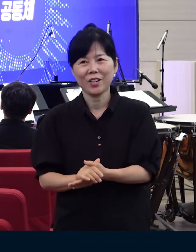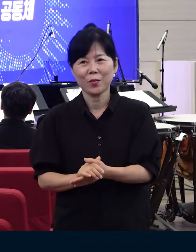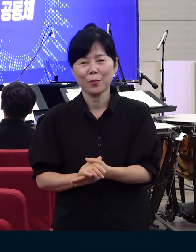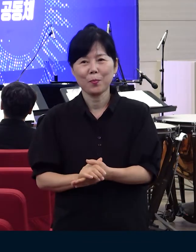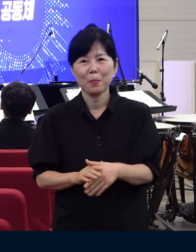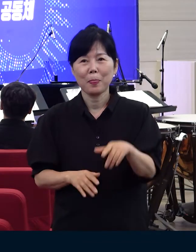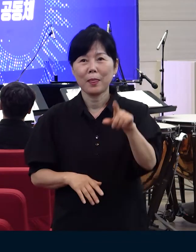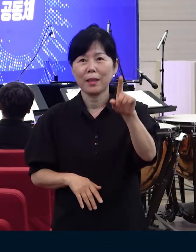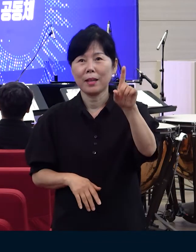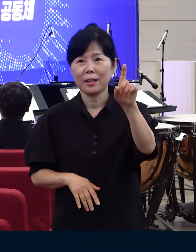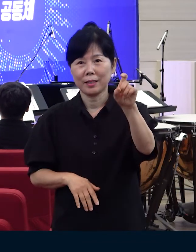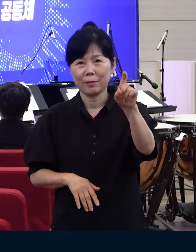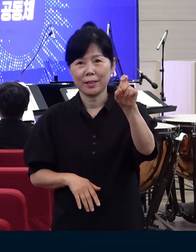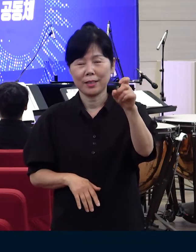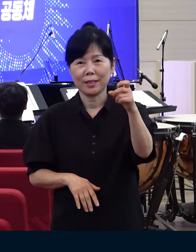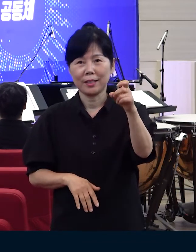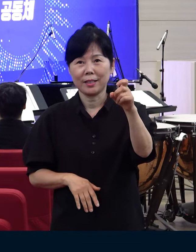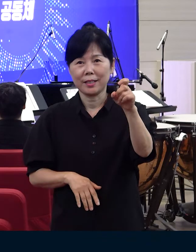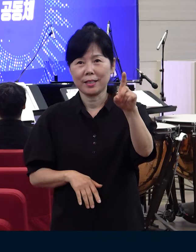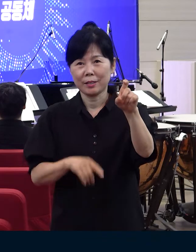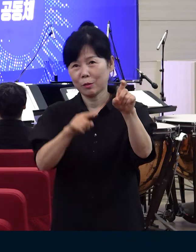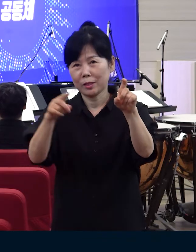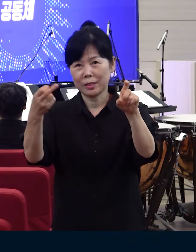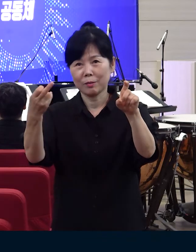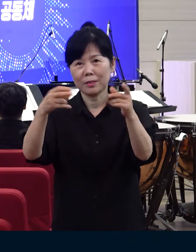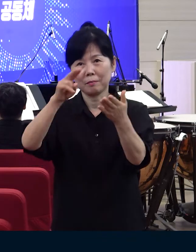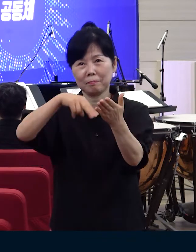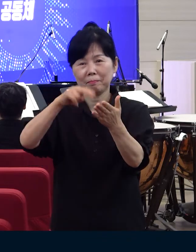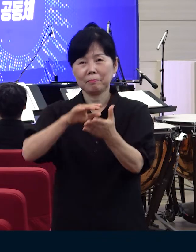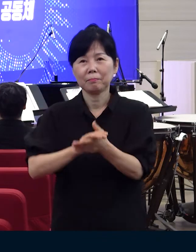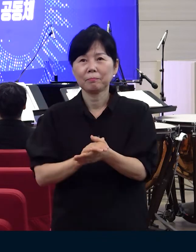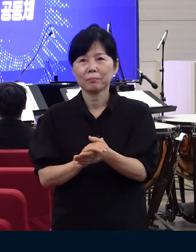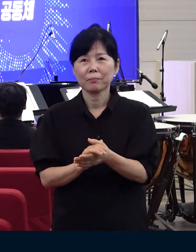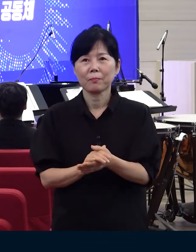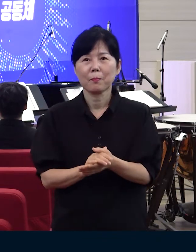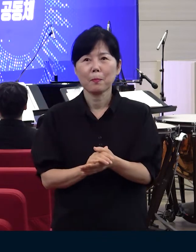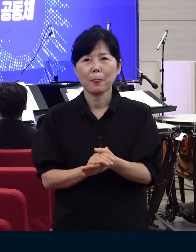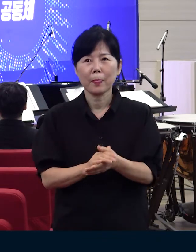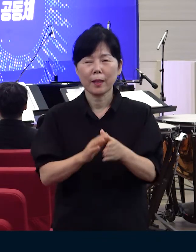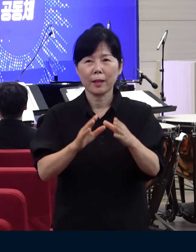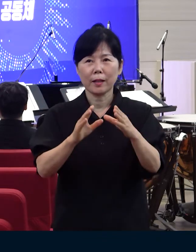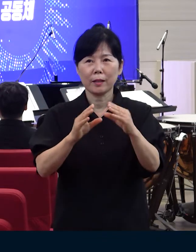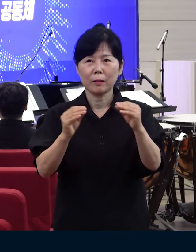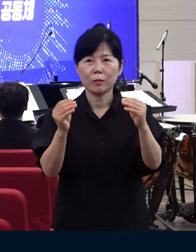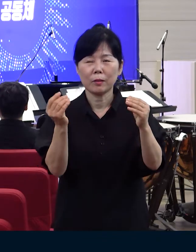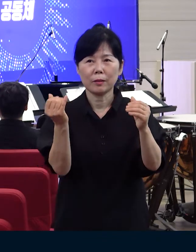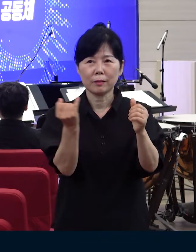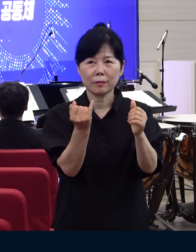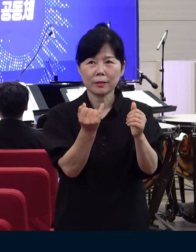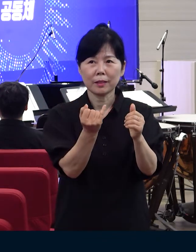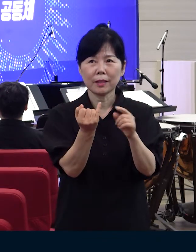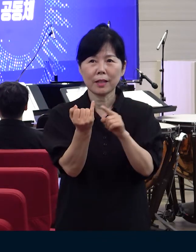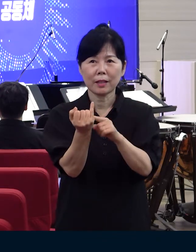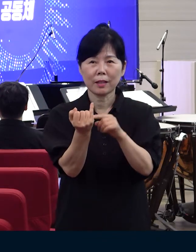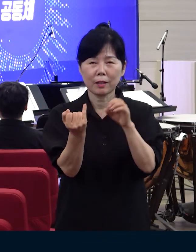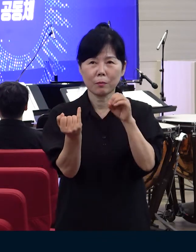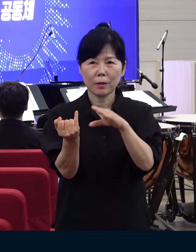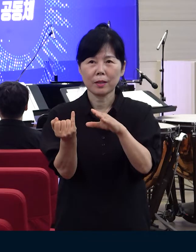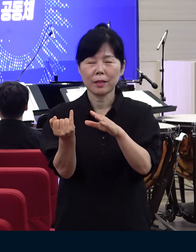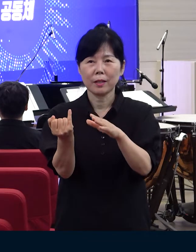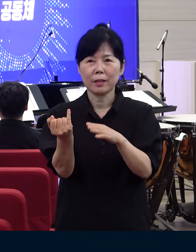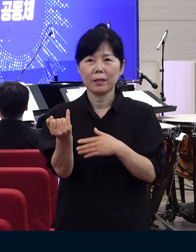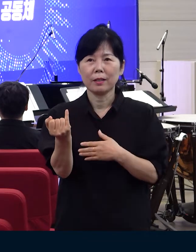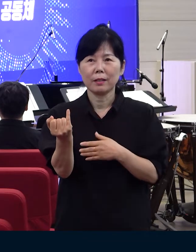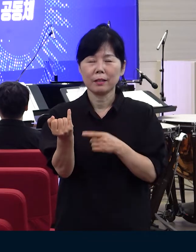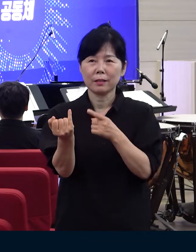말씀을 함께 읽겠습니다. 11절 12절 같이 읽습니다. 그가 애굽에 가까이 이르렀을 때에 그의 아내